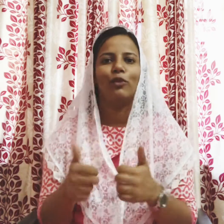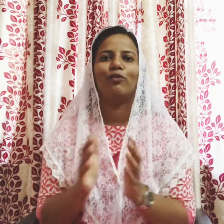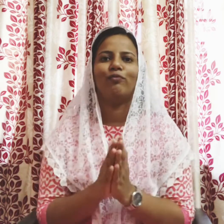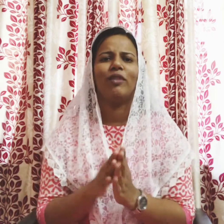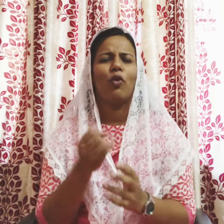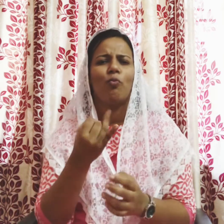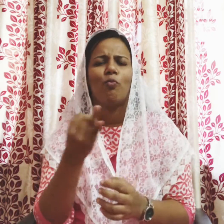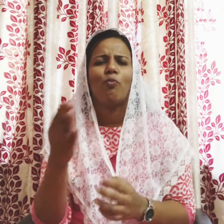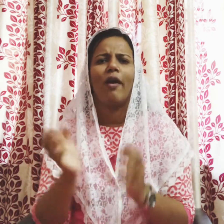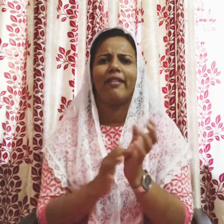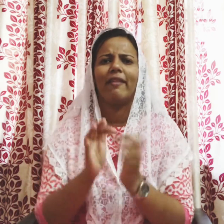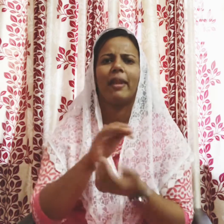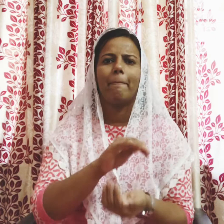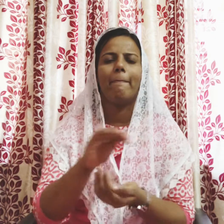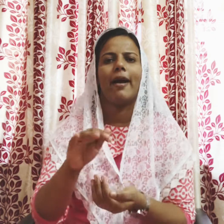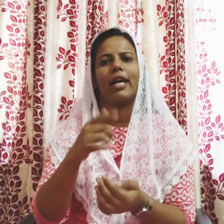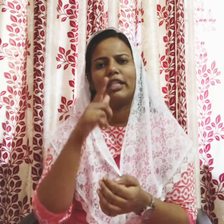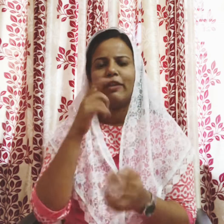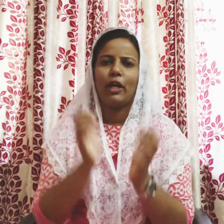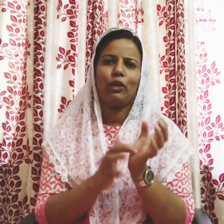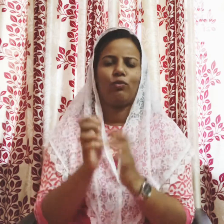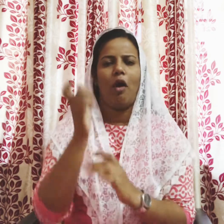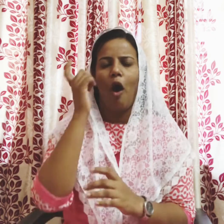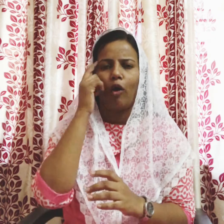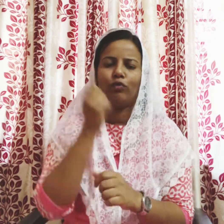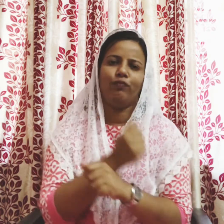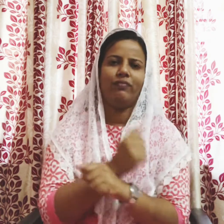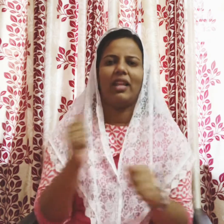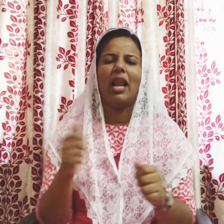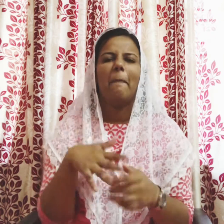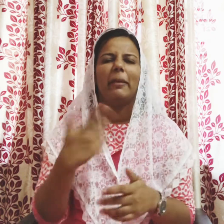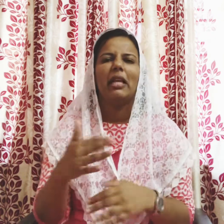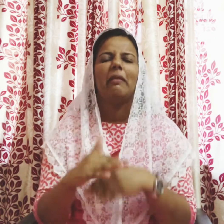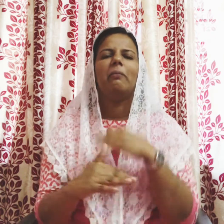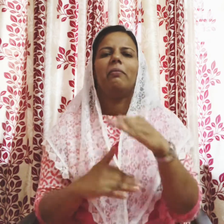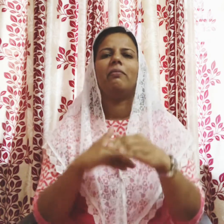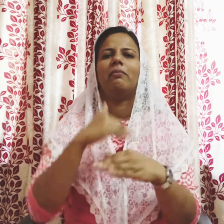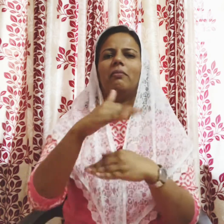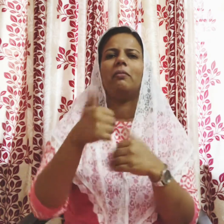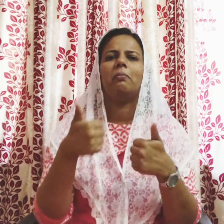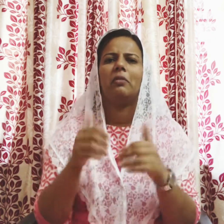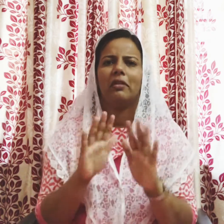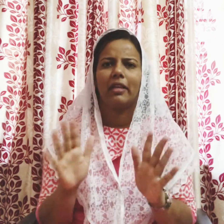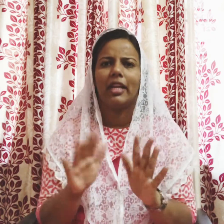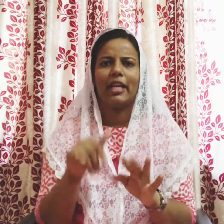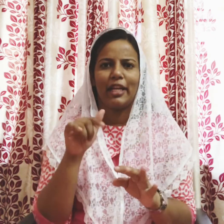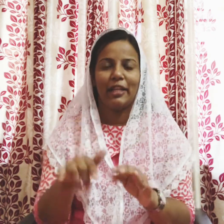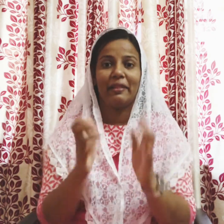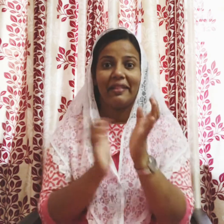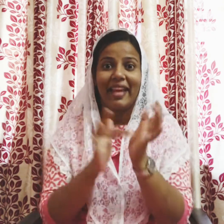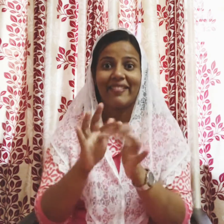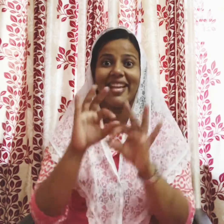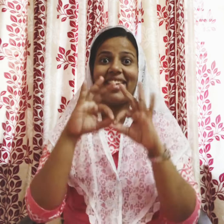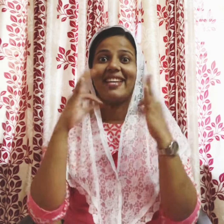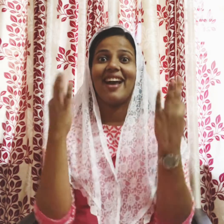ജീവിതത്തിൽ വീണ്ടും ജനനം പ്രാപിച്ചു എന്ന് പറയുന്നതല്ലാതെ അടുത്തൊരു സ്റ്റെപ്പിലേക്ക് കയറിയിട്ടില്ല. അതുകൊണ്ട് എന്തു പറ്റി, കിങ്ഡത്തിനകത്തുള്ള